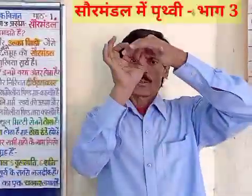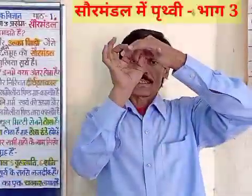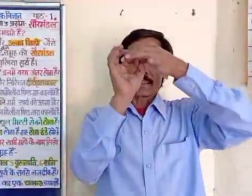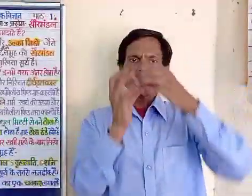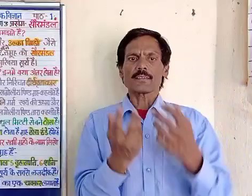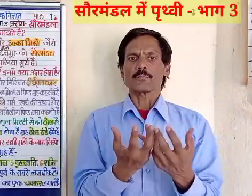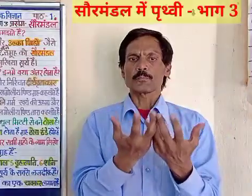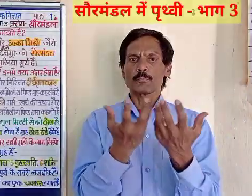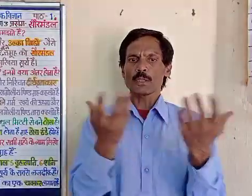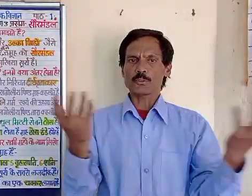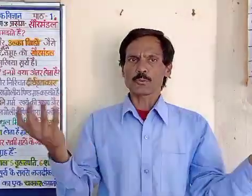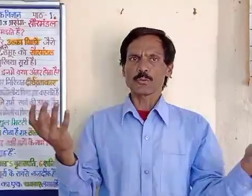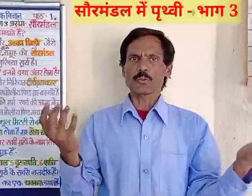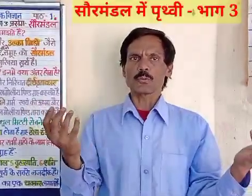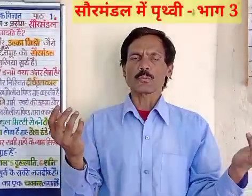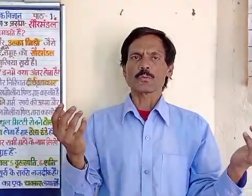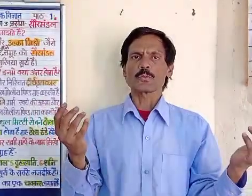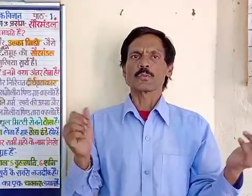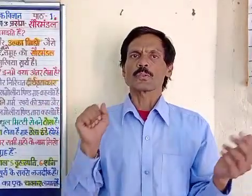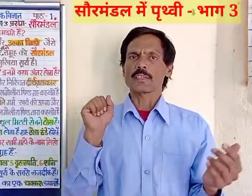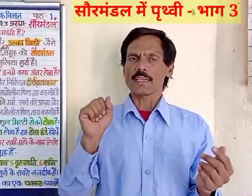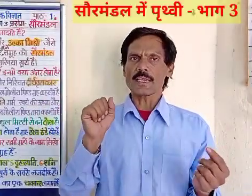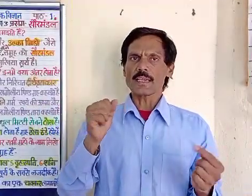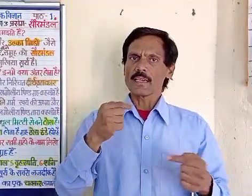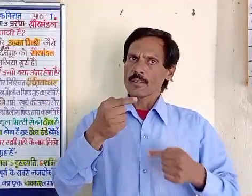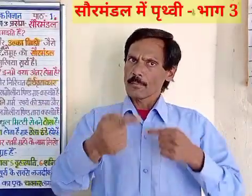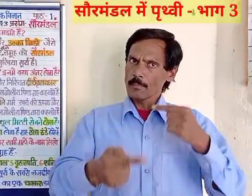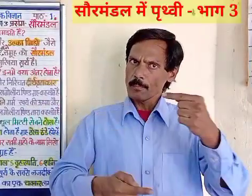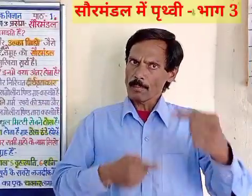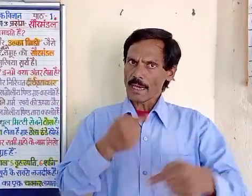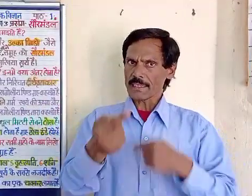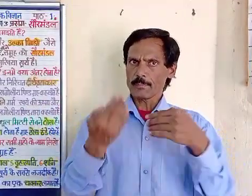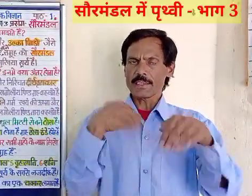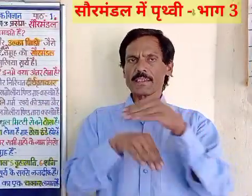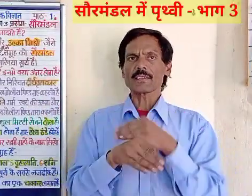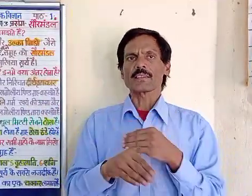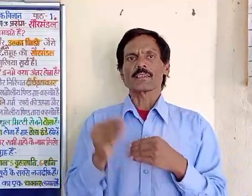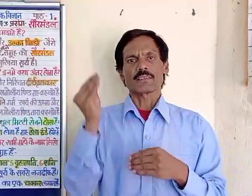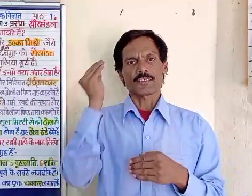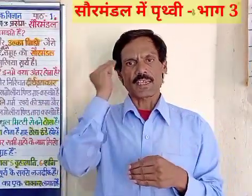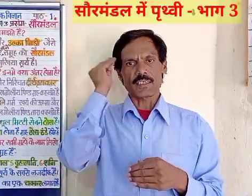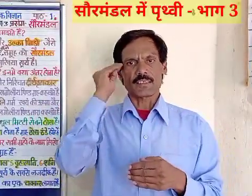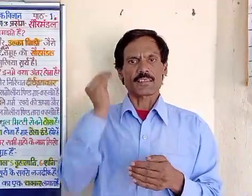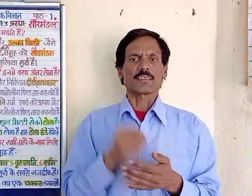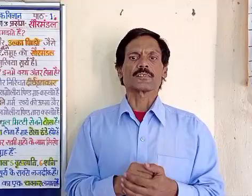खगोलीय वस्तुओं के बारे में जाना।